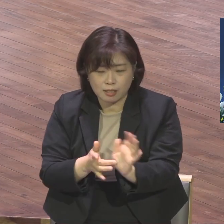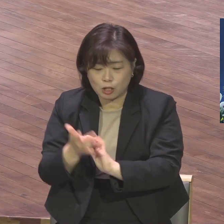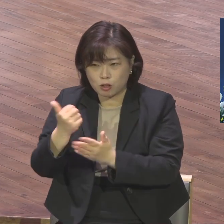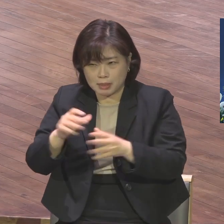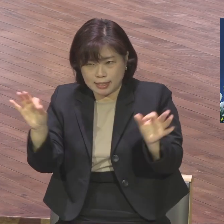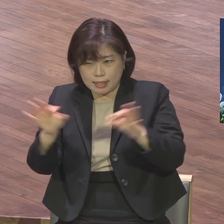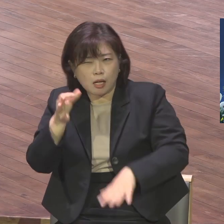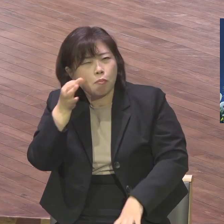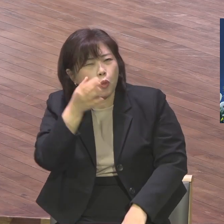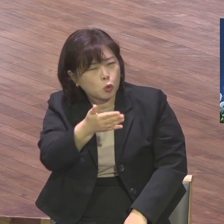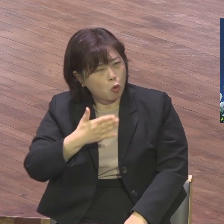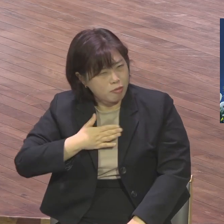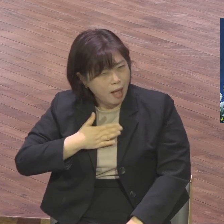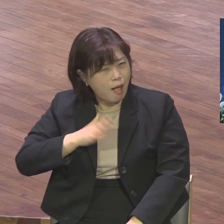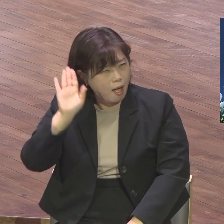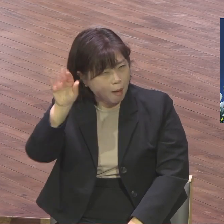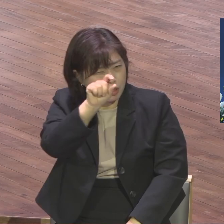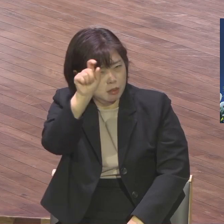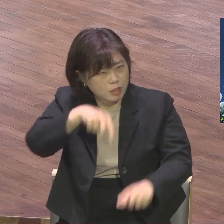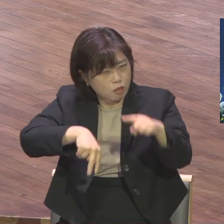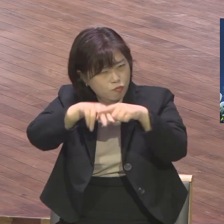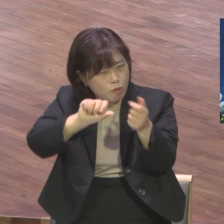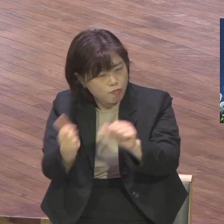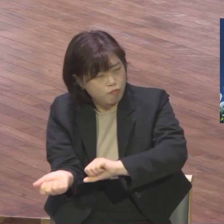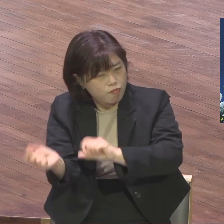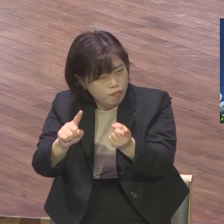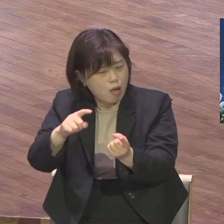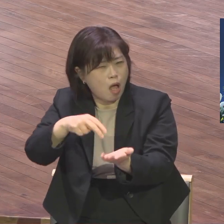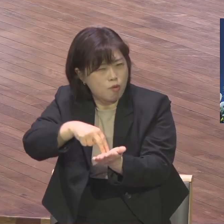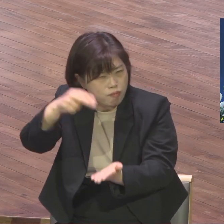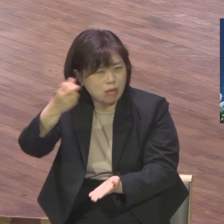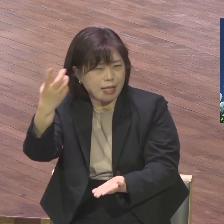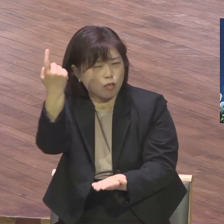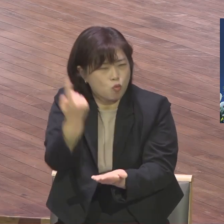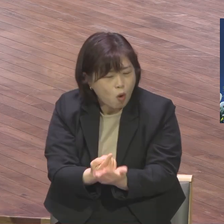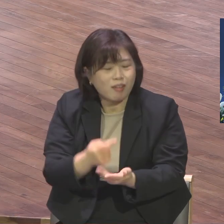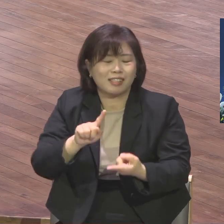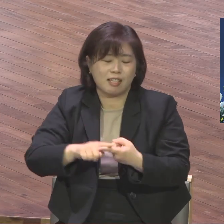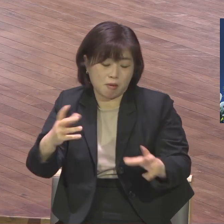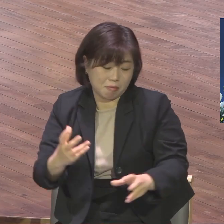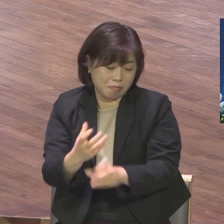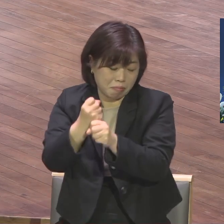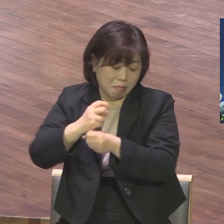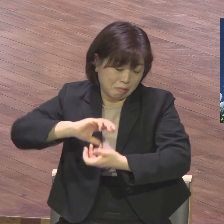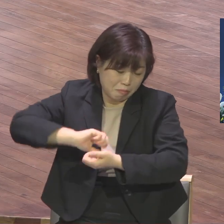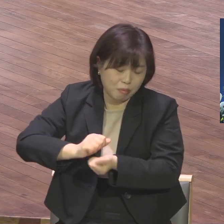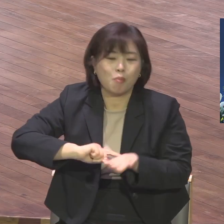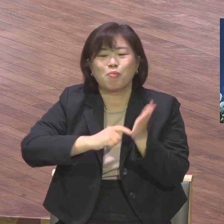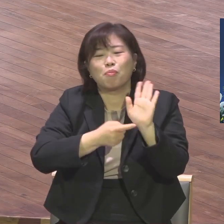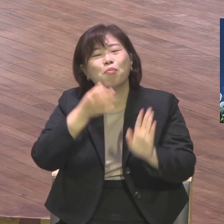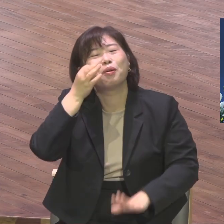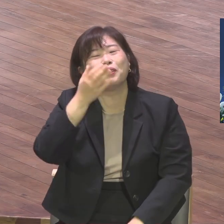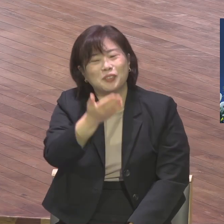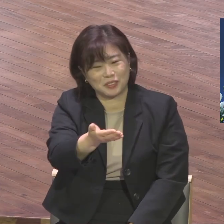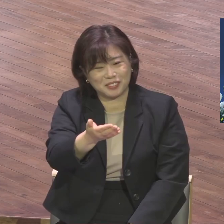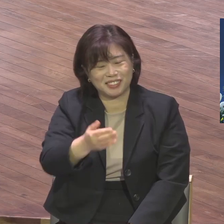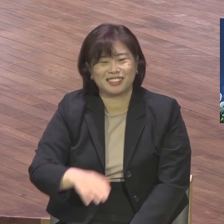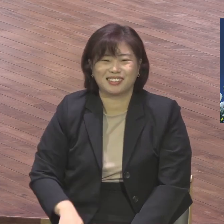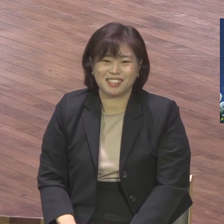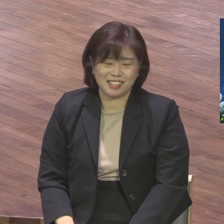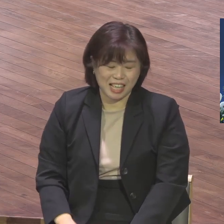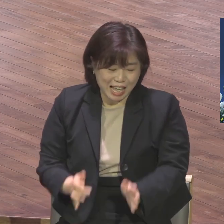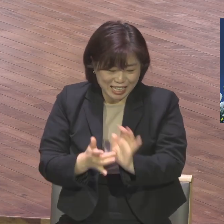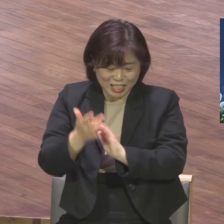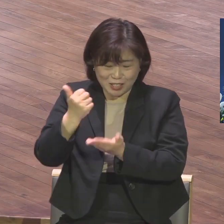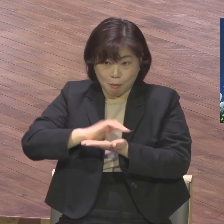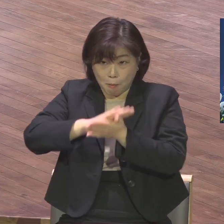구름이 그들을 듣고 구름 속에서 이런 소리가 들렸어요. 이는 내 사랑하는 아들이니